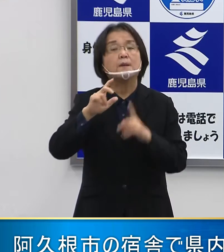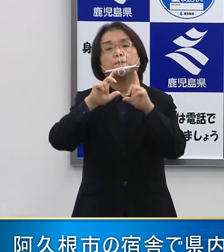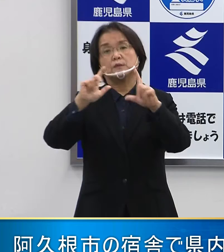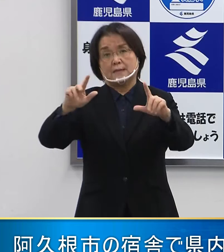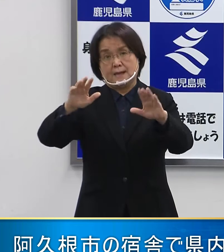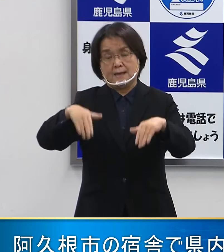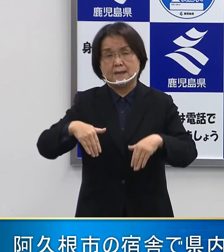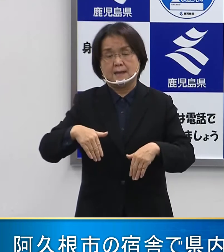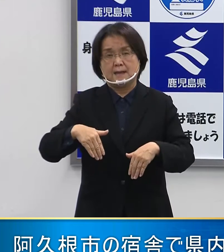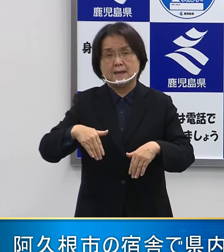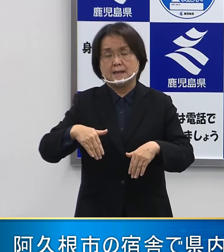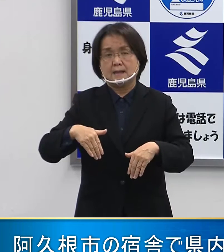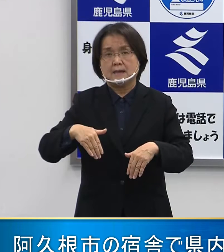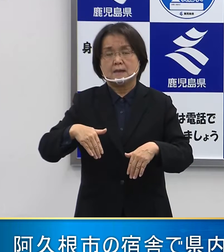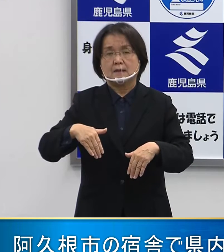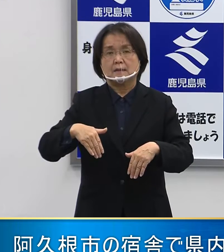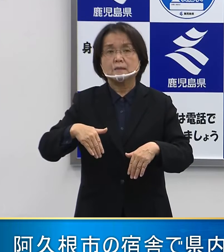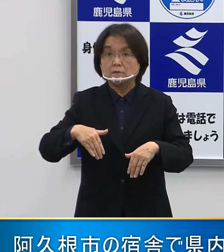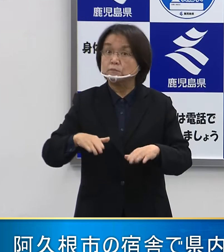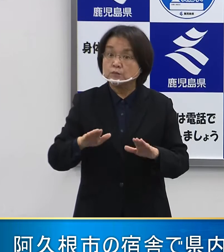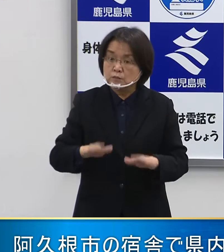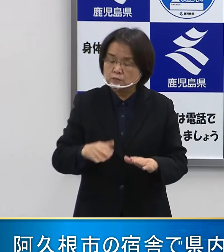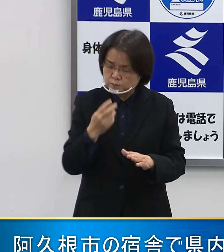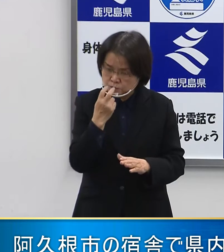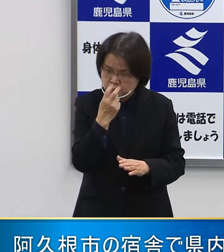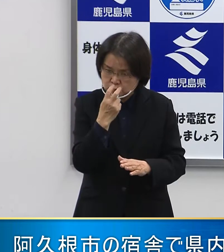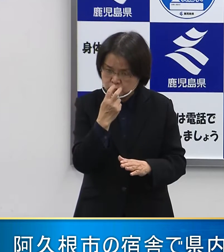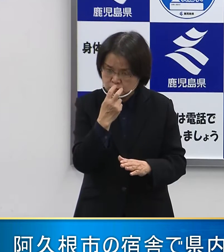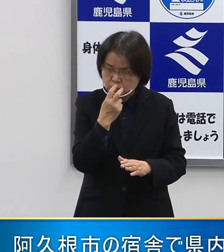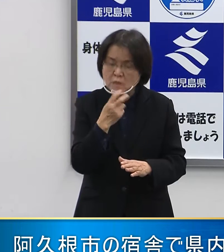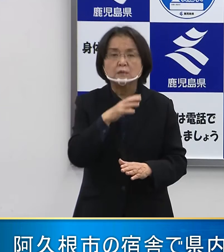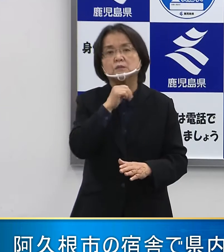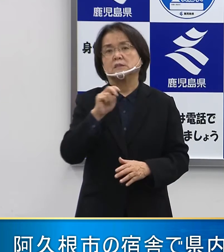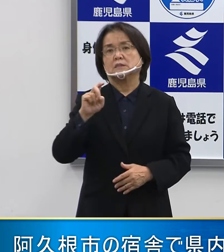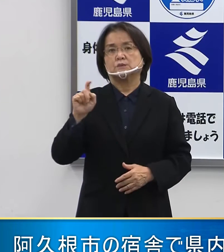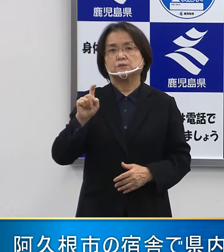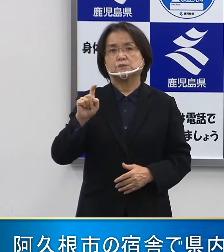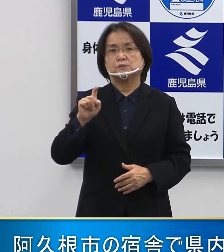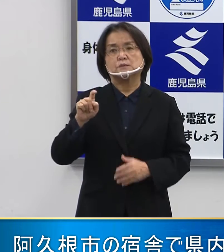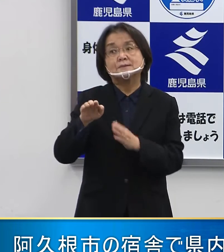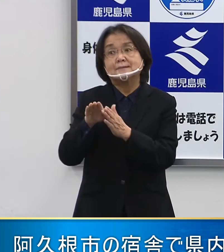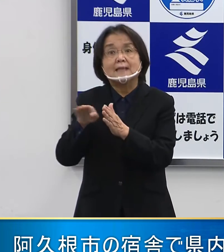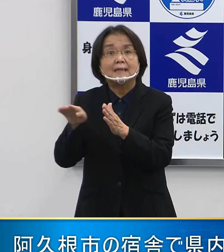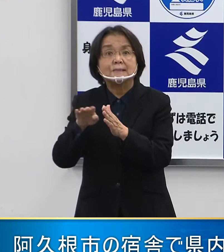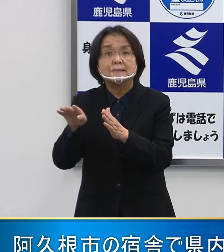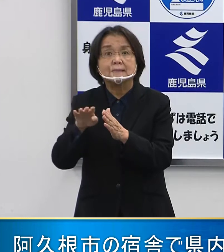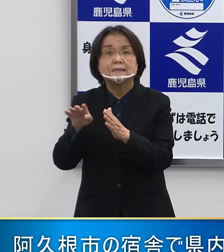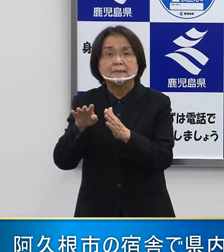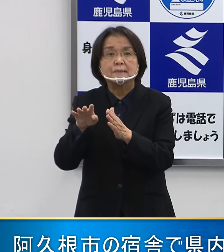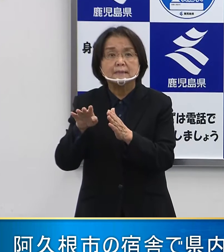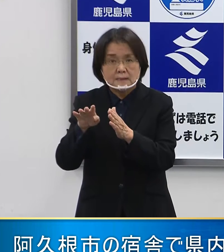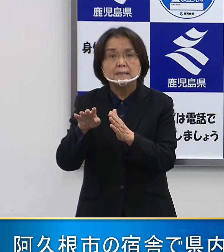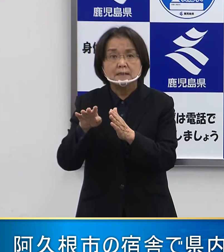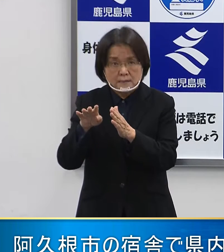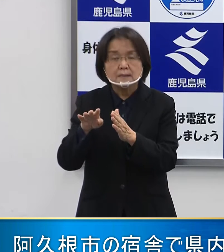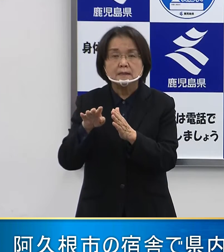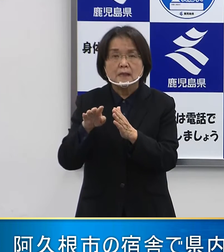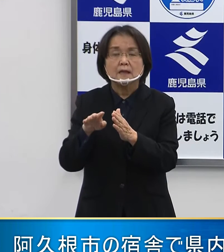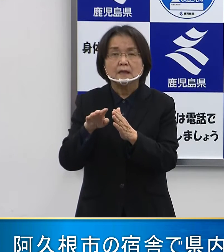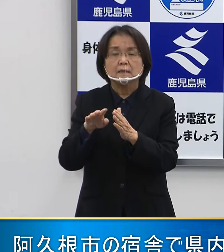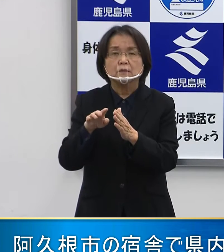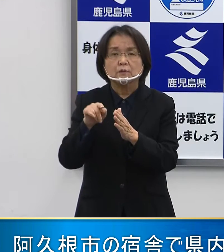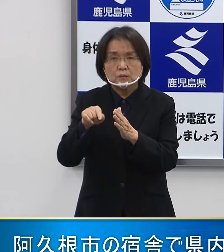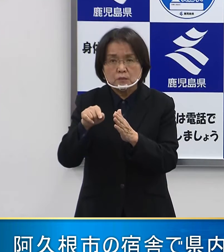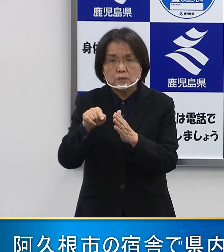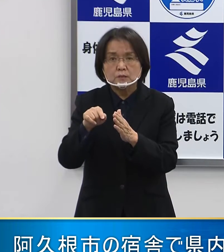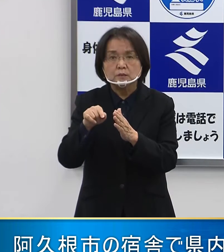が本日10代が正しいことが判明しましたのでamo